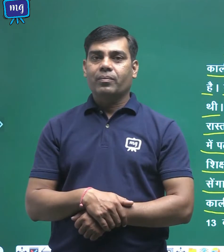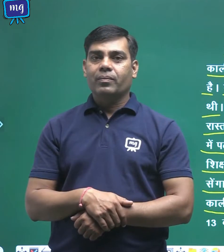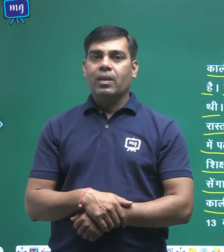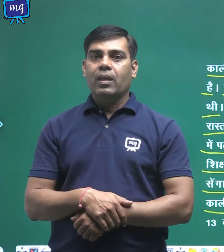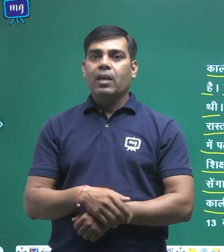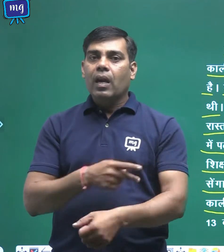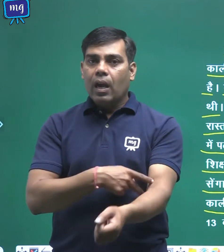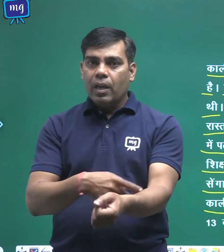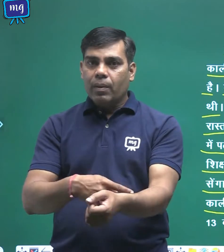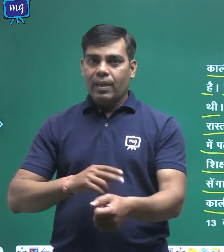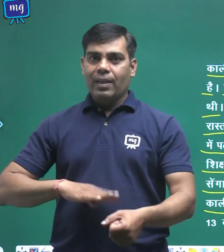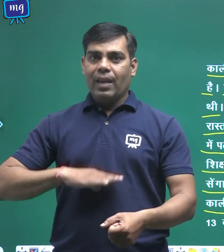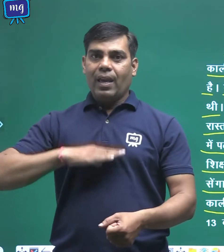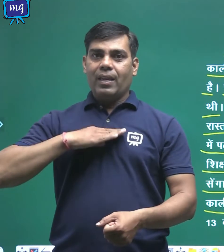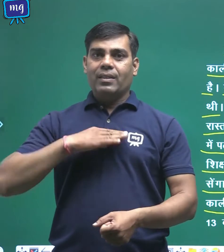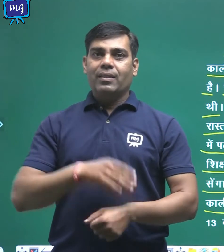कालीबाई की उम्र